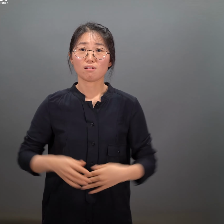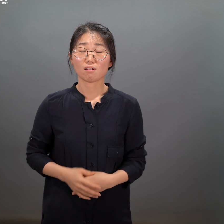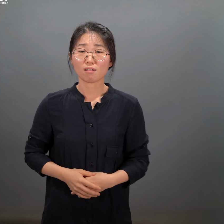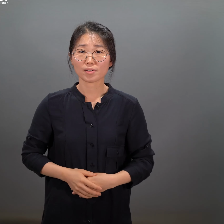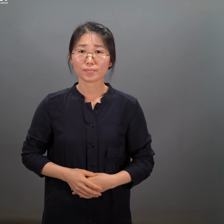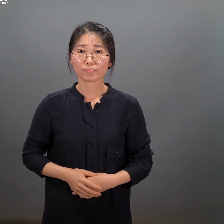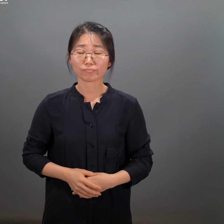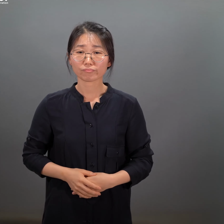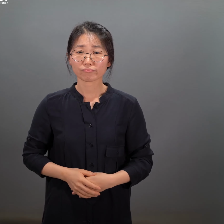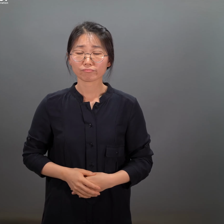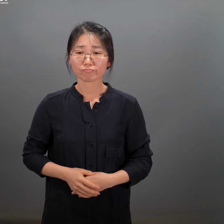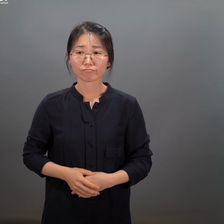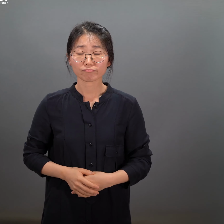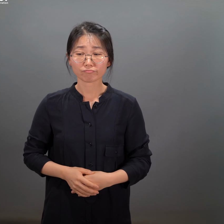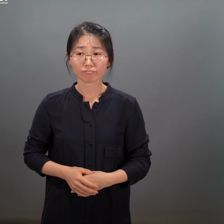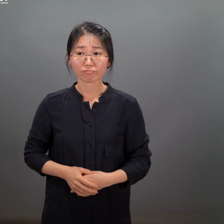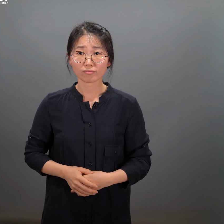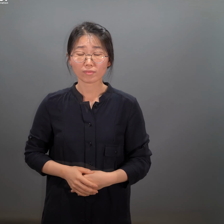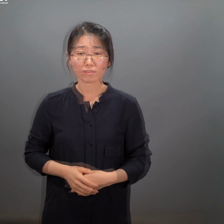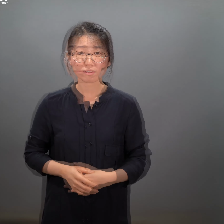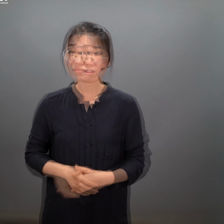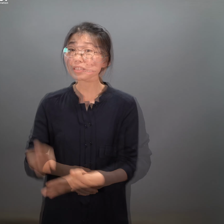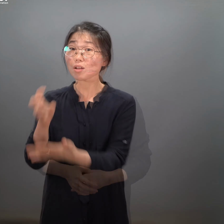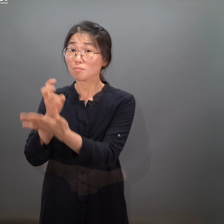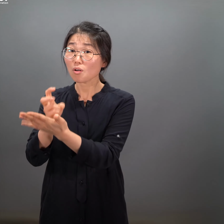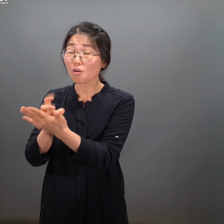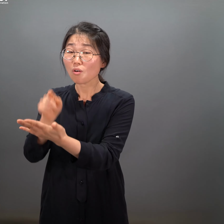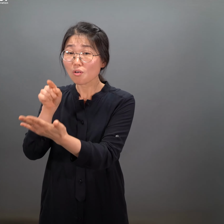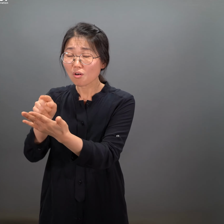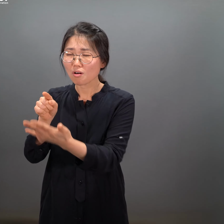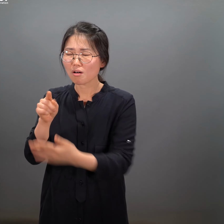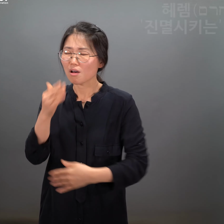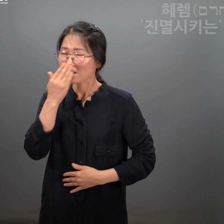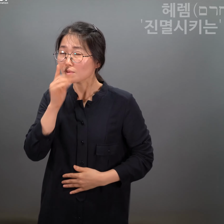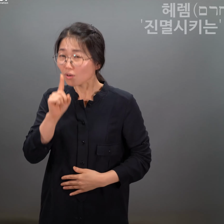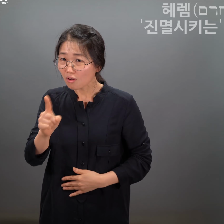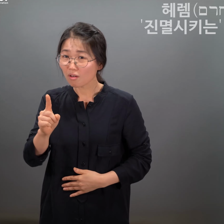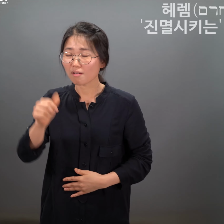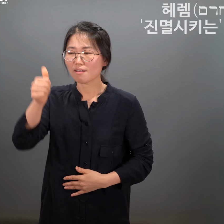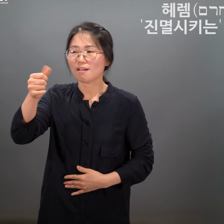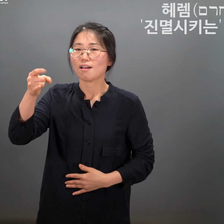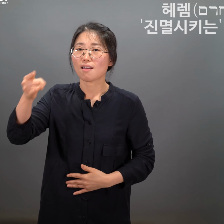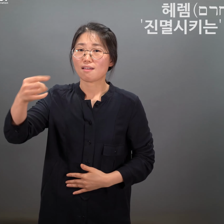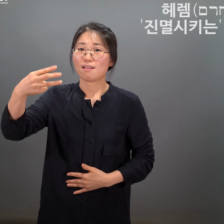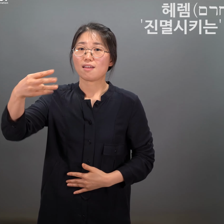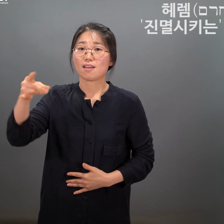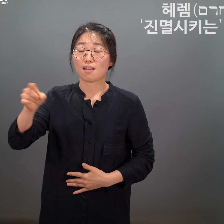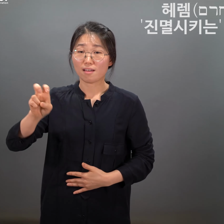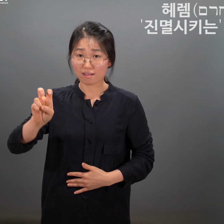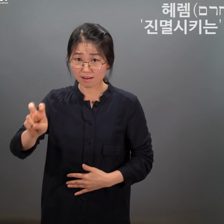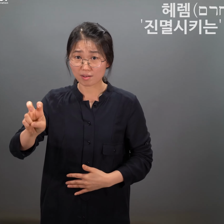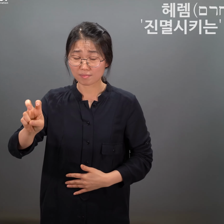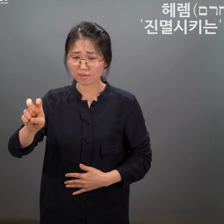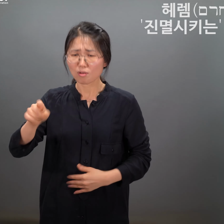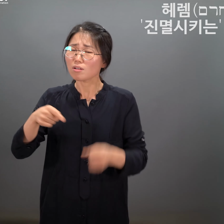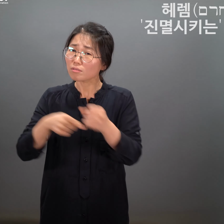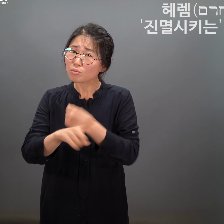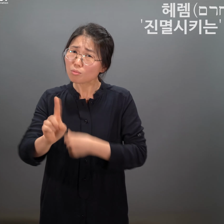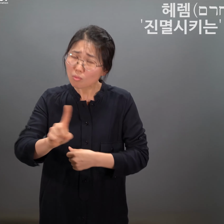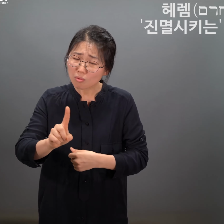전쟁 명령을 내리시는 거예요. 히브리어로는 헤렘이라고 부르는 진멸시키는